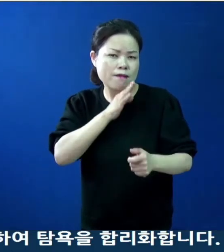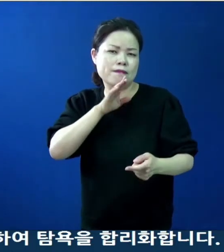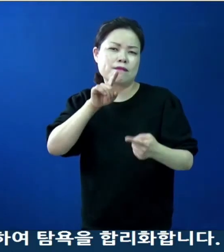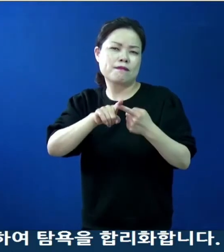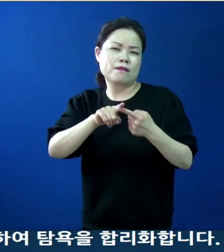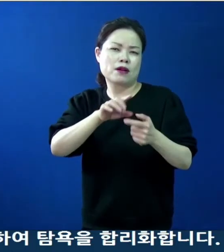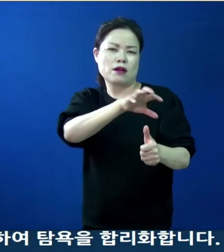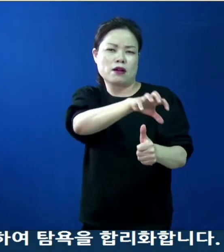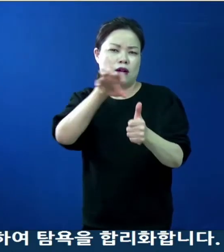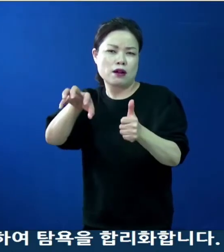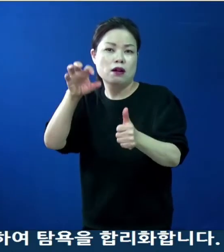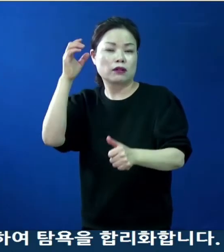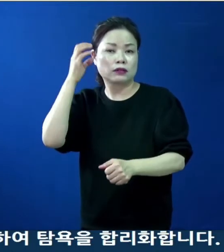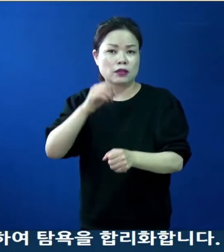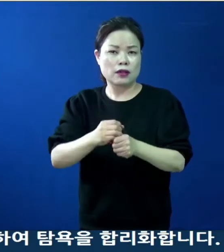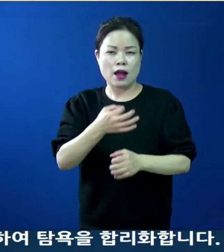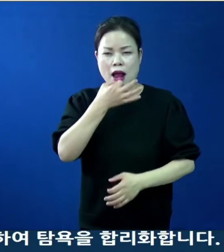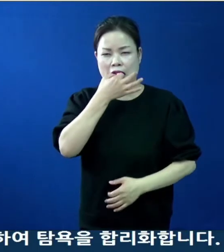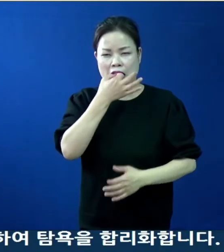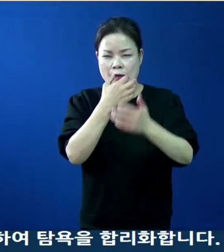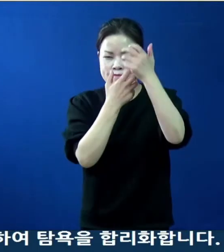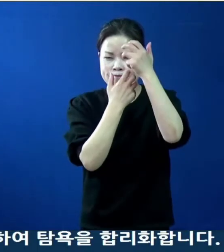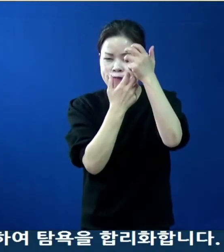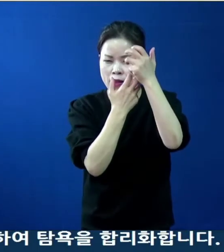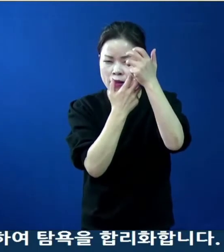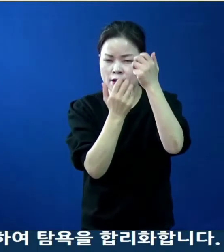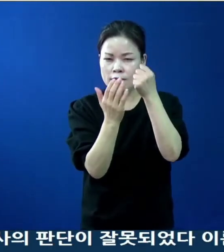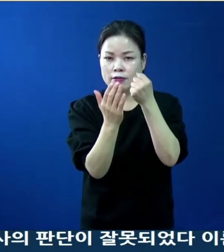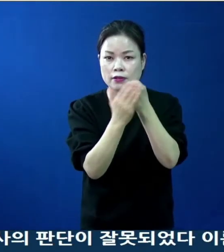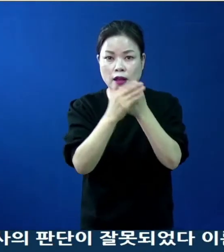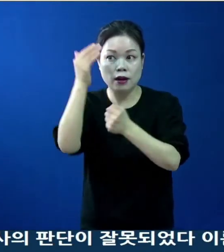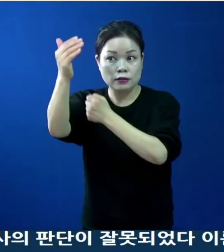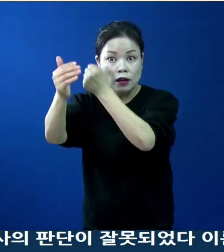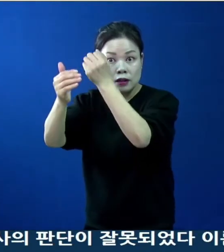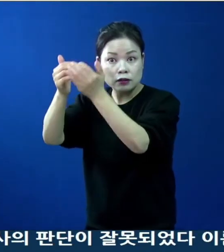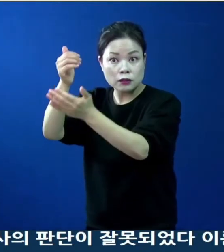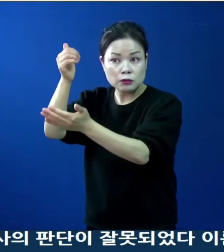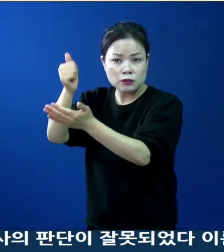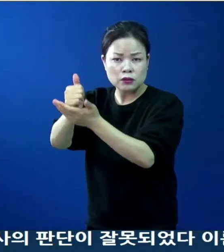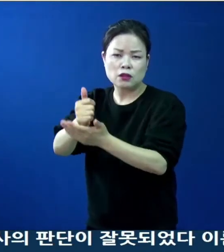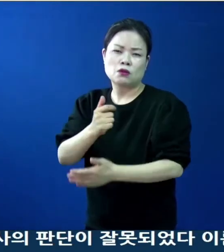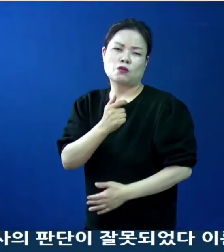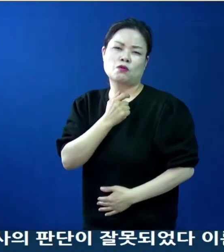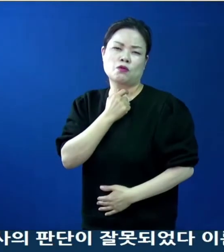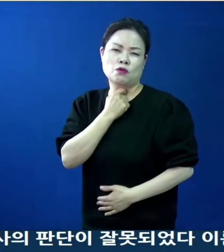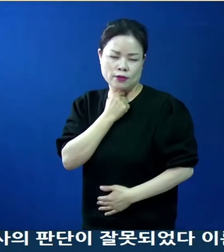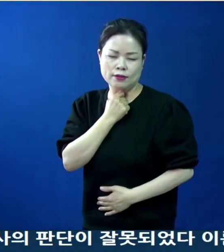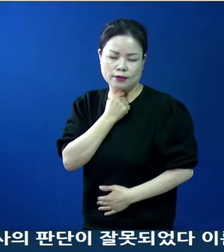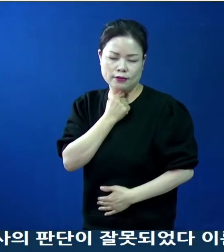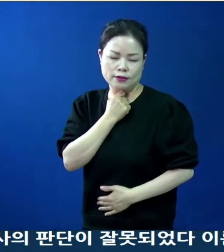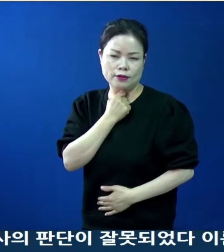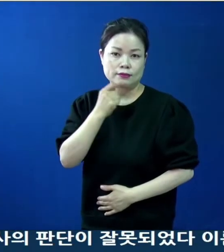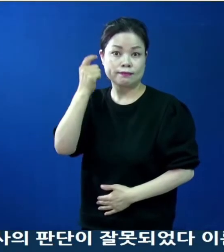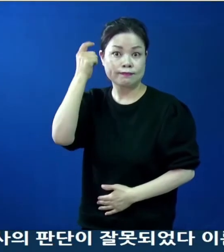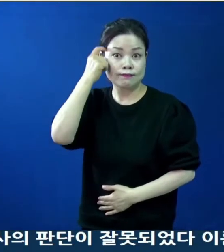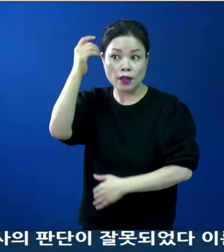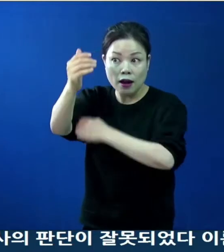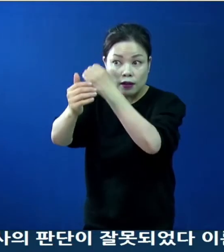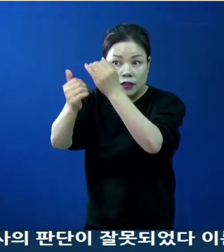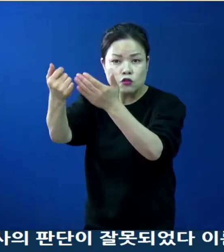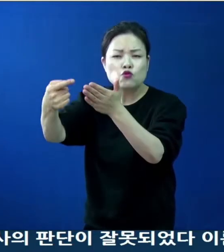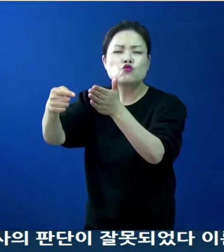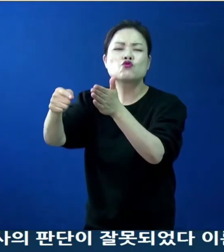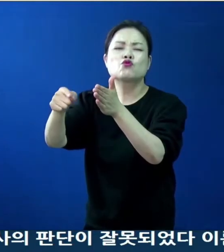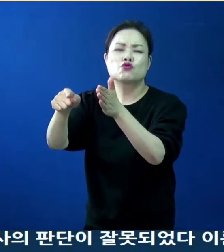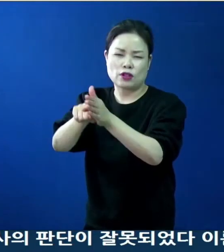수 있습니다. 탐욕이 가득하니까 하나님이 또 이것을 원하실 것이다, 하나님을